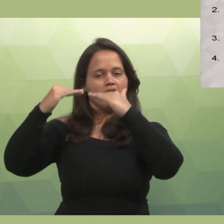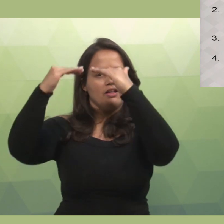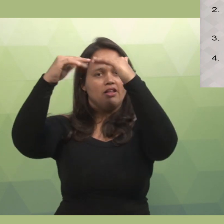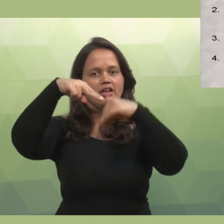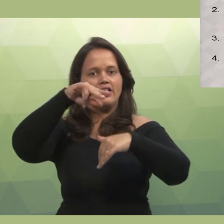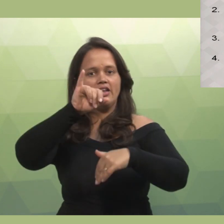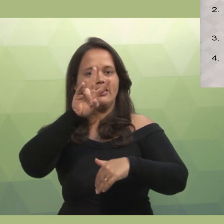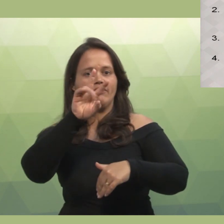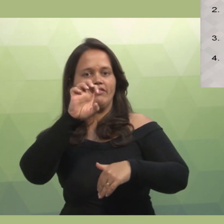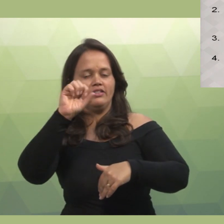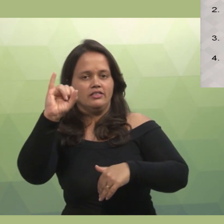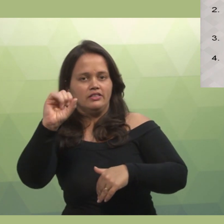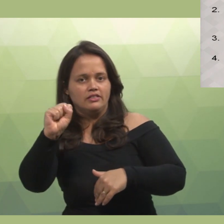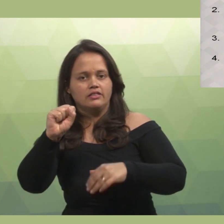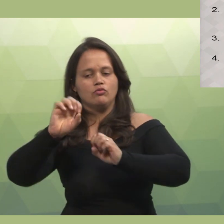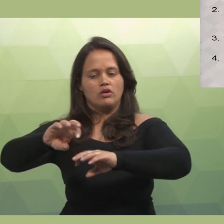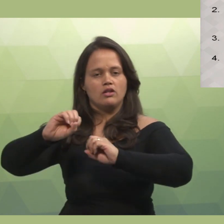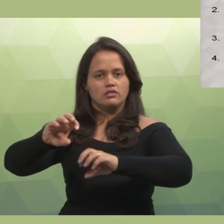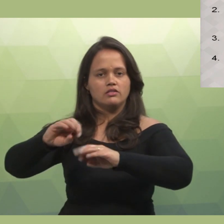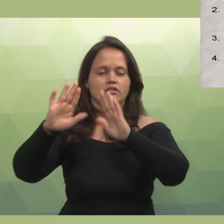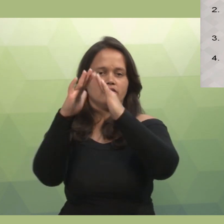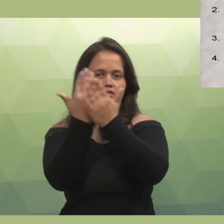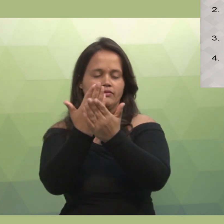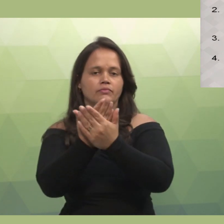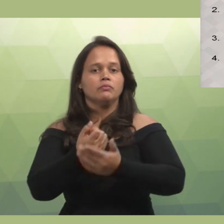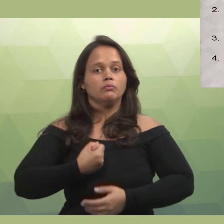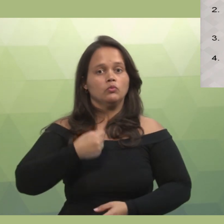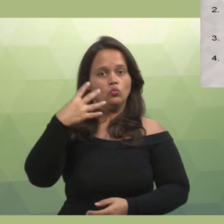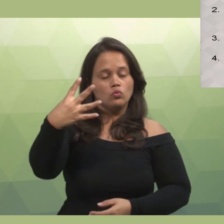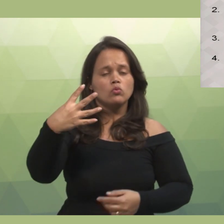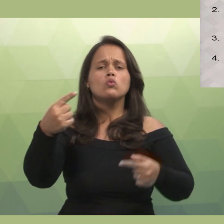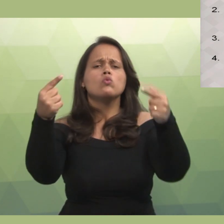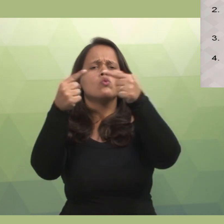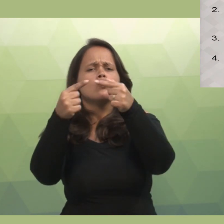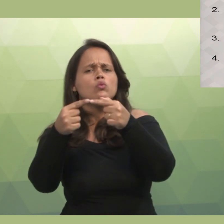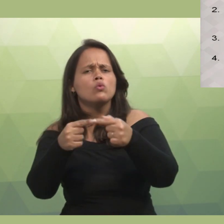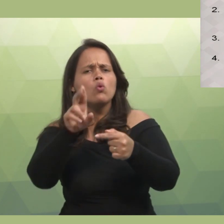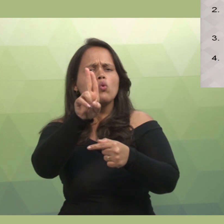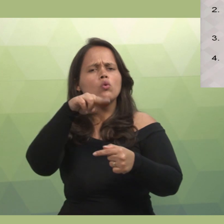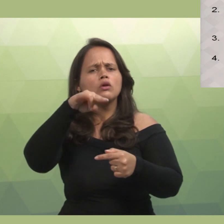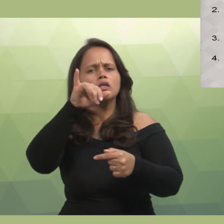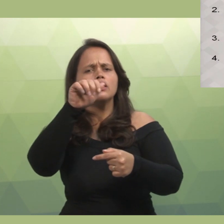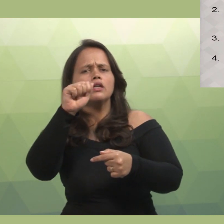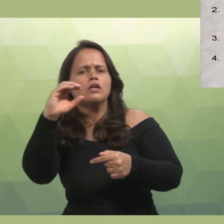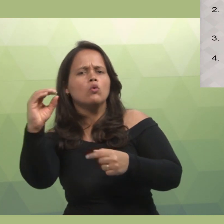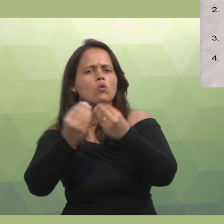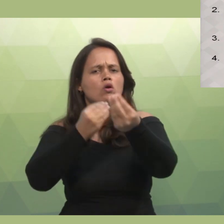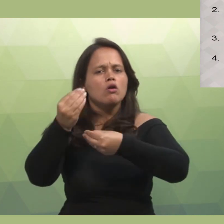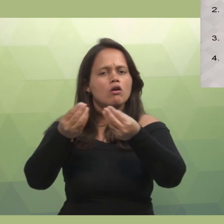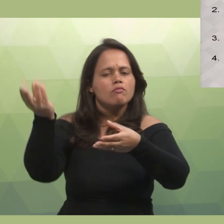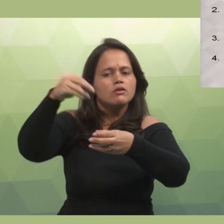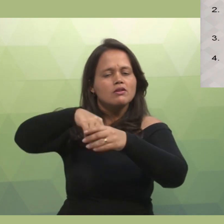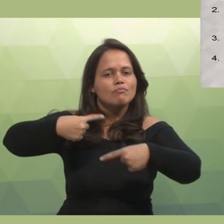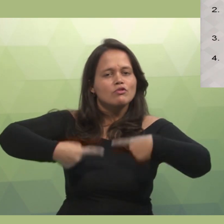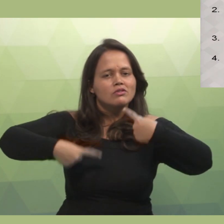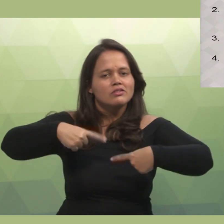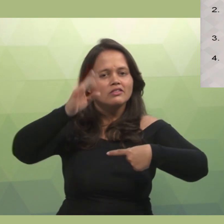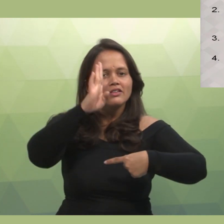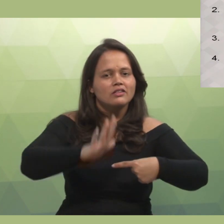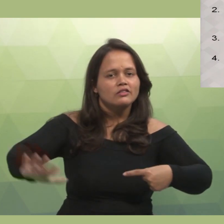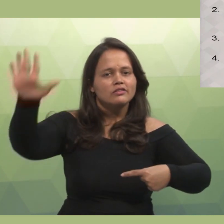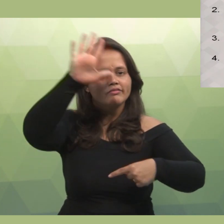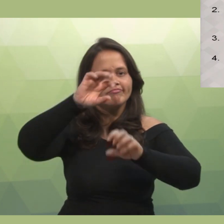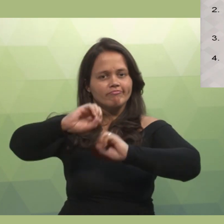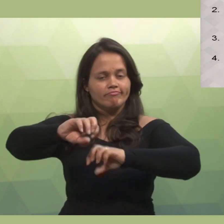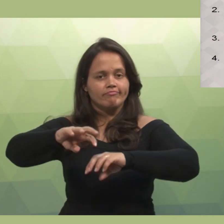4. Relacione as atribuições da União na coordenação da Política Nacional da Educação. Então, em